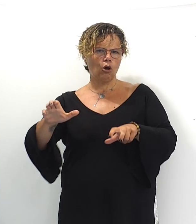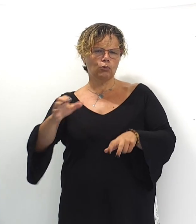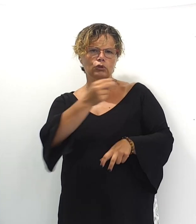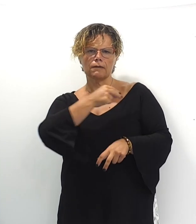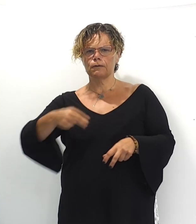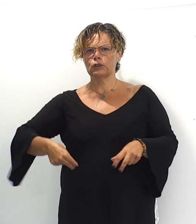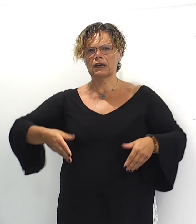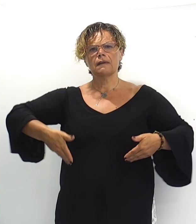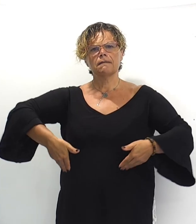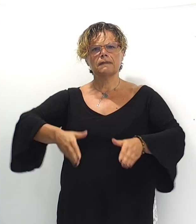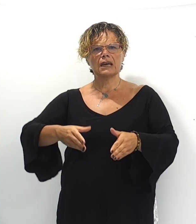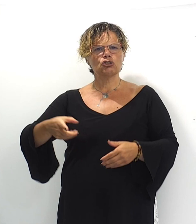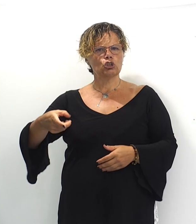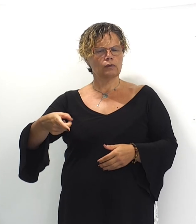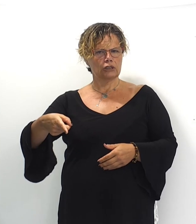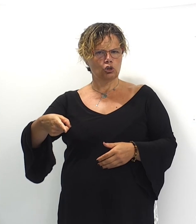in via Genovino.